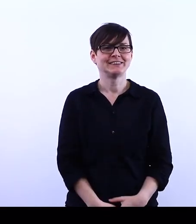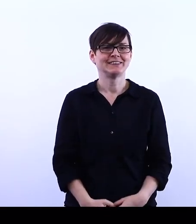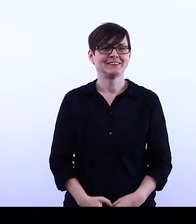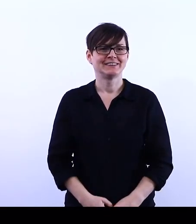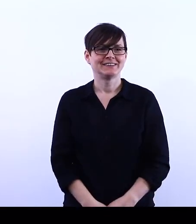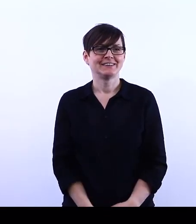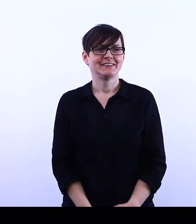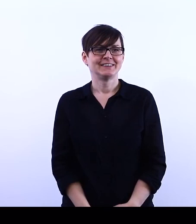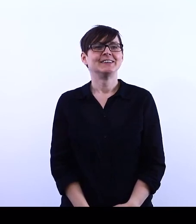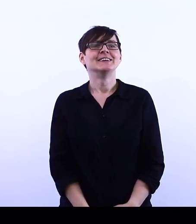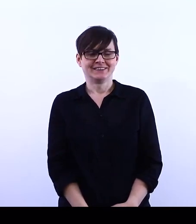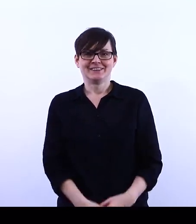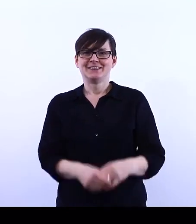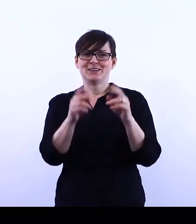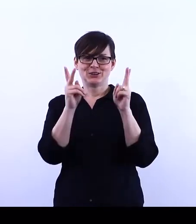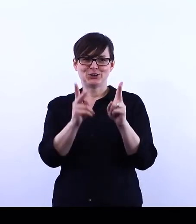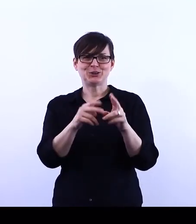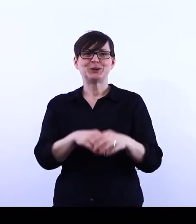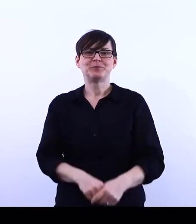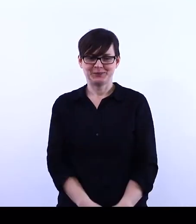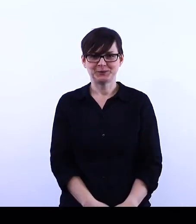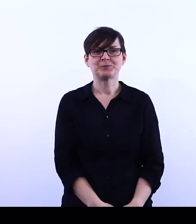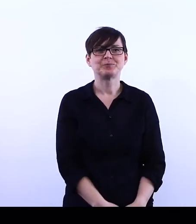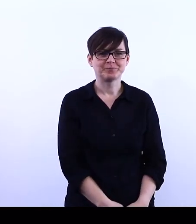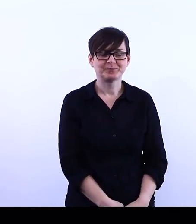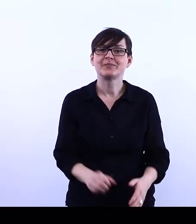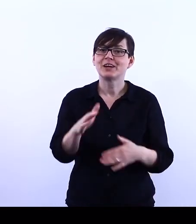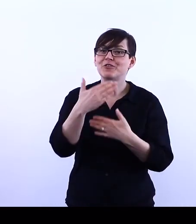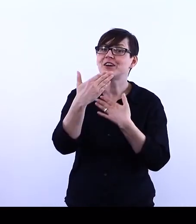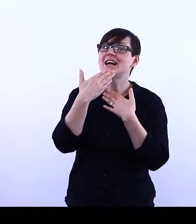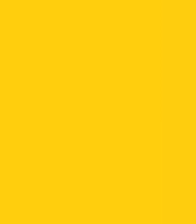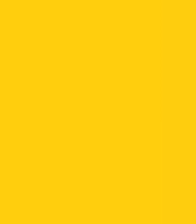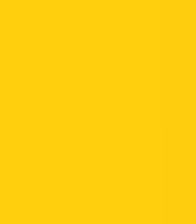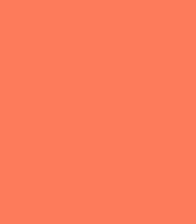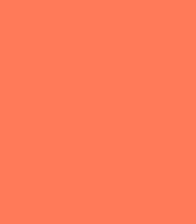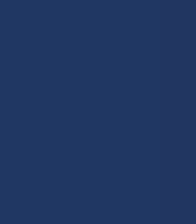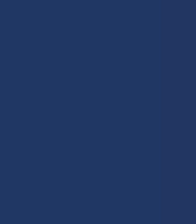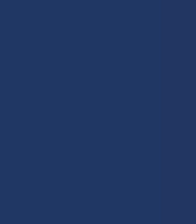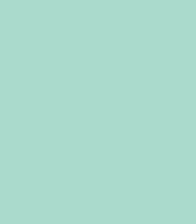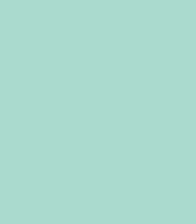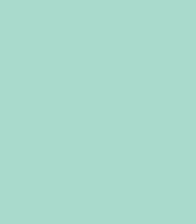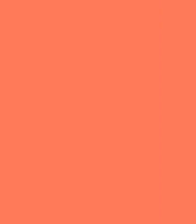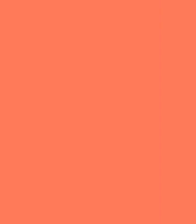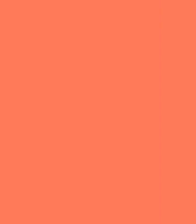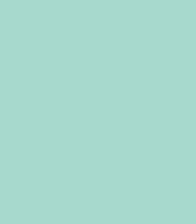Das ist ganz richtig. Vielen Dank für diese schöne Session. Vielen Dank.